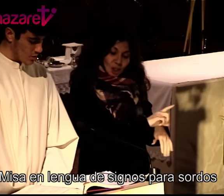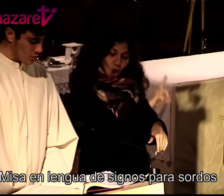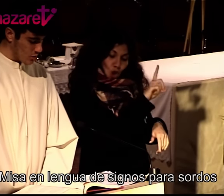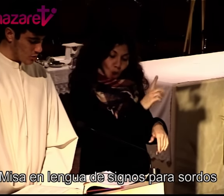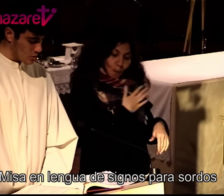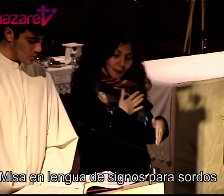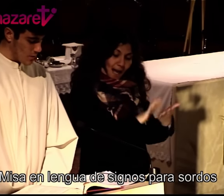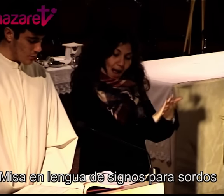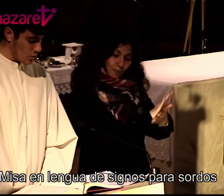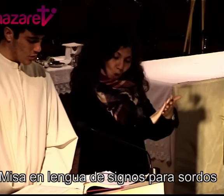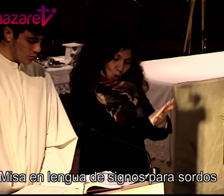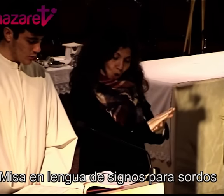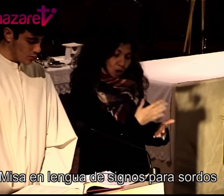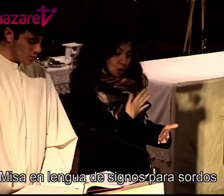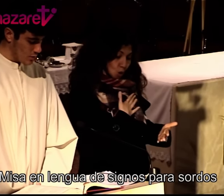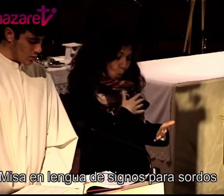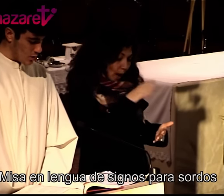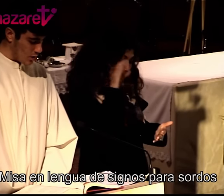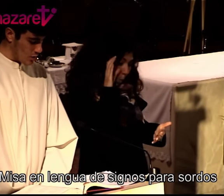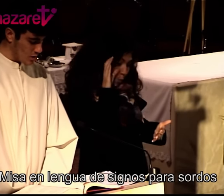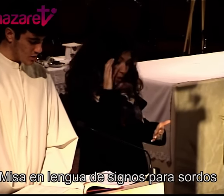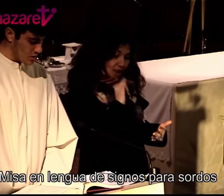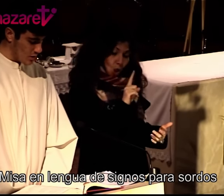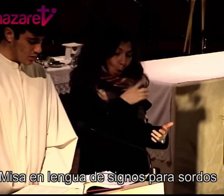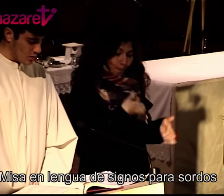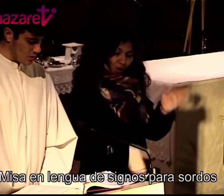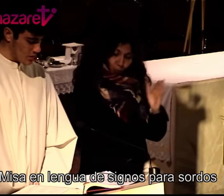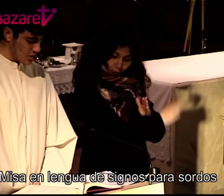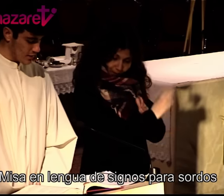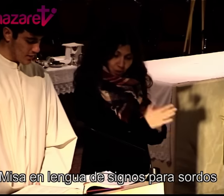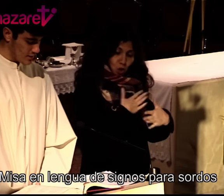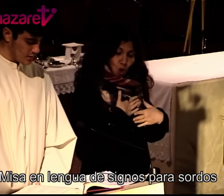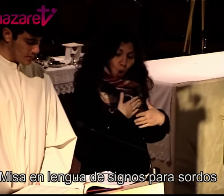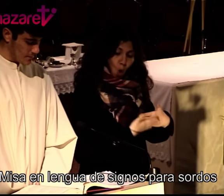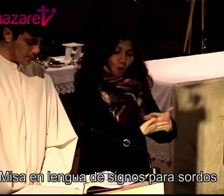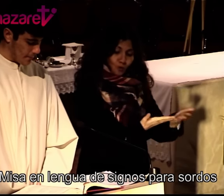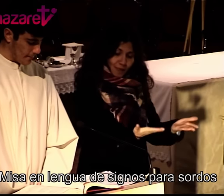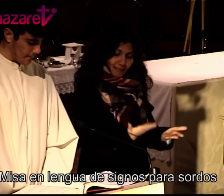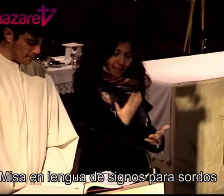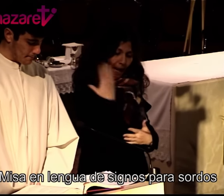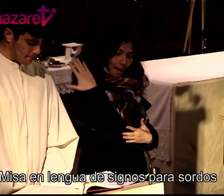El Señor Dios me abrió el oído y no resistí ni me eché atrás.